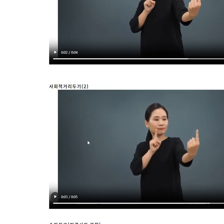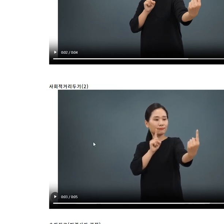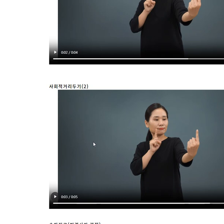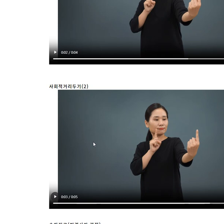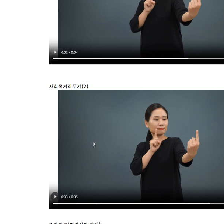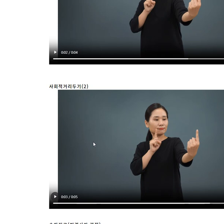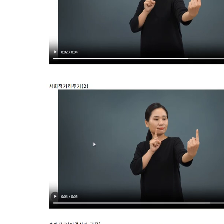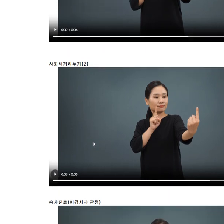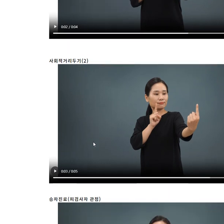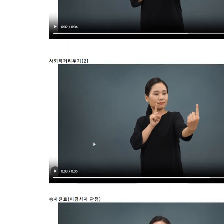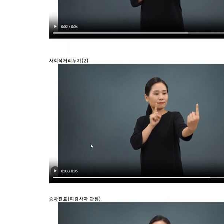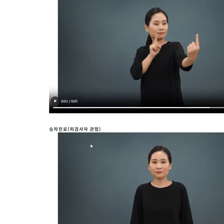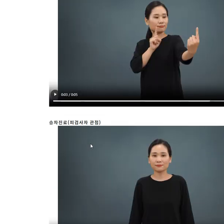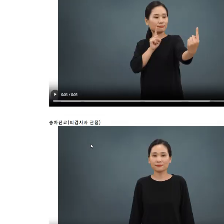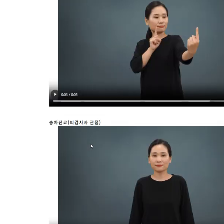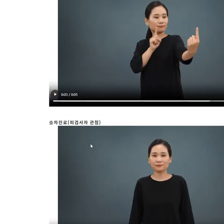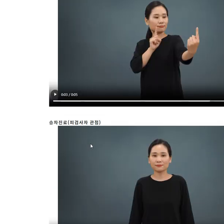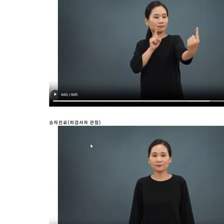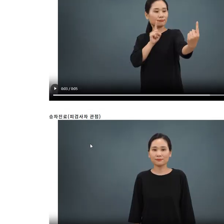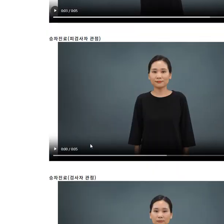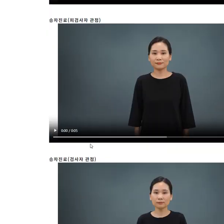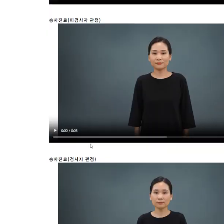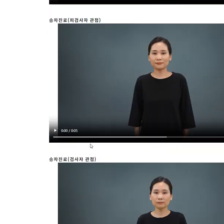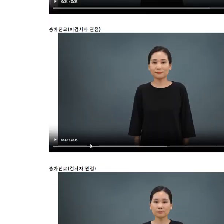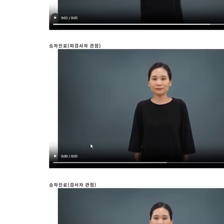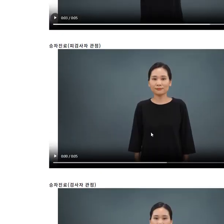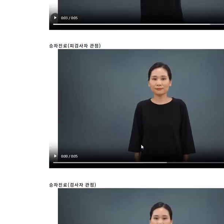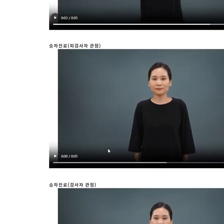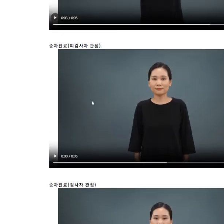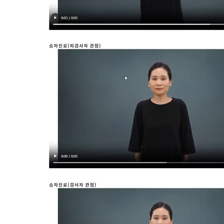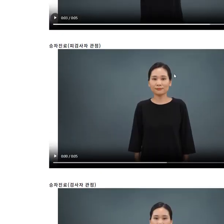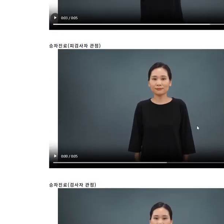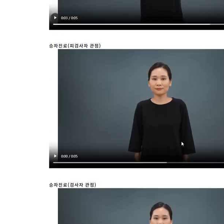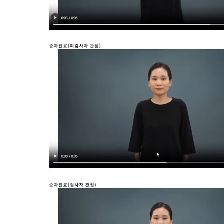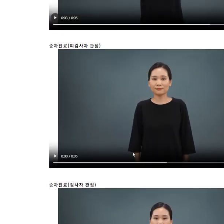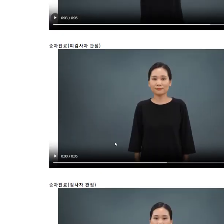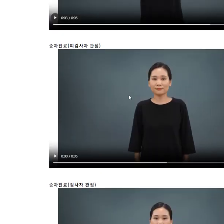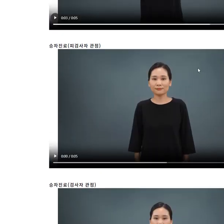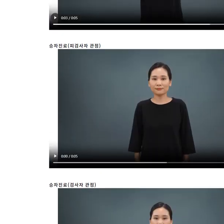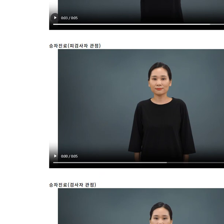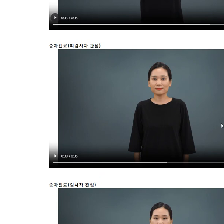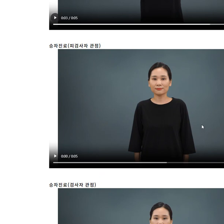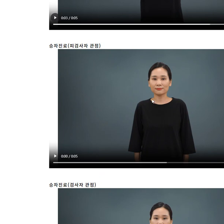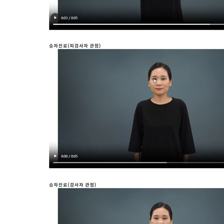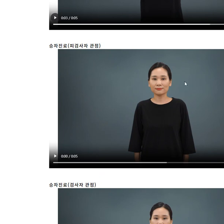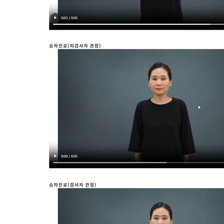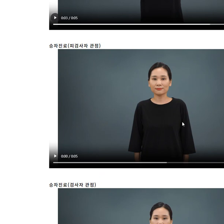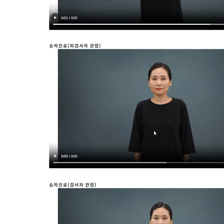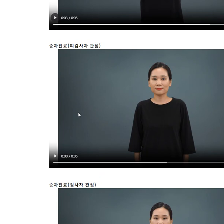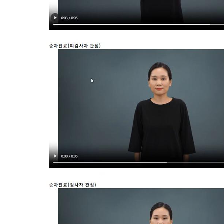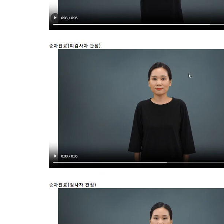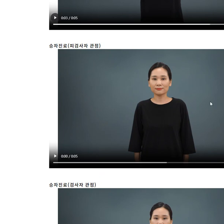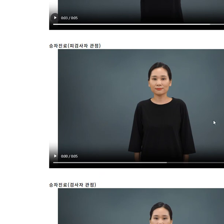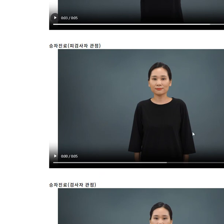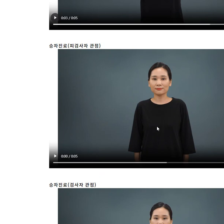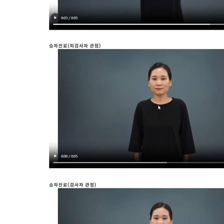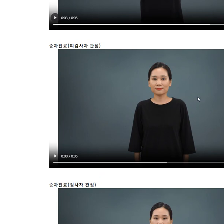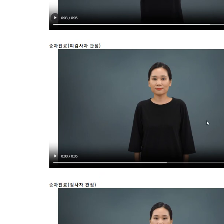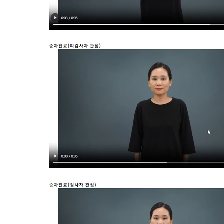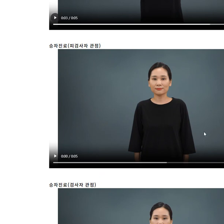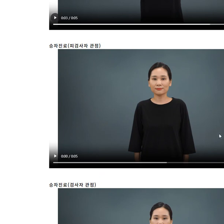이건 한국 수화식 단어 조라고 볼 수 있죠. 가장 제가 추천드리는 예시는